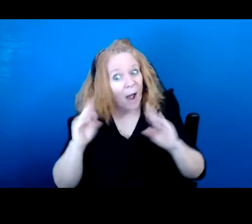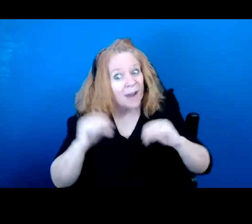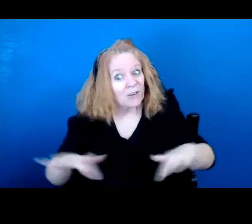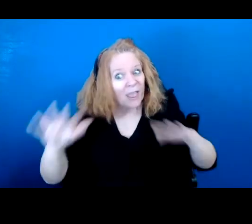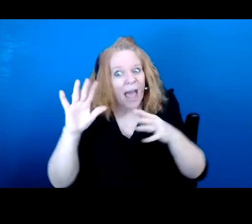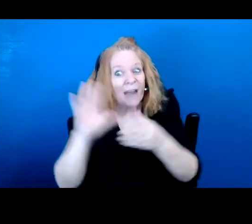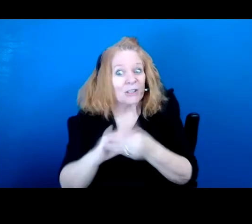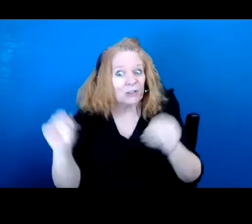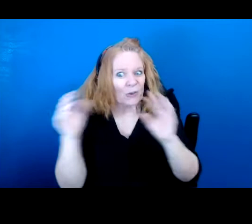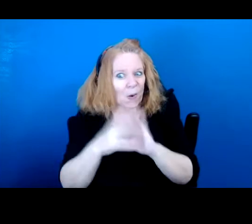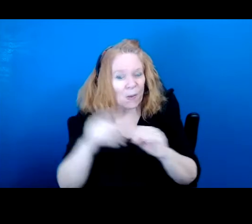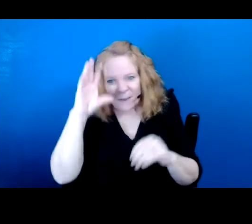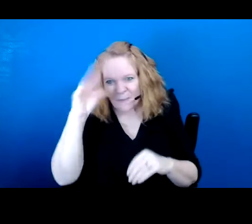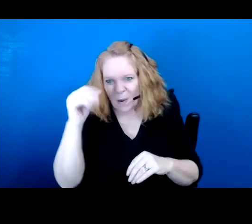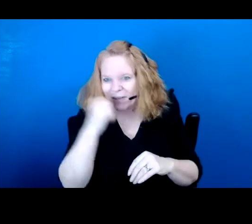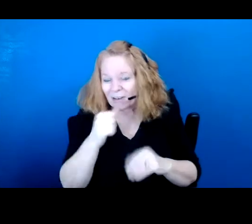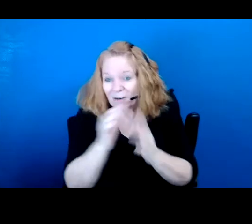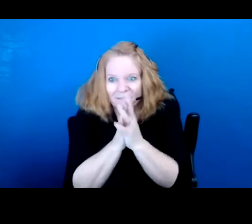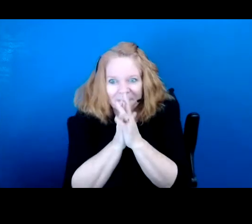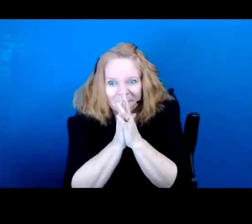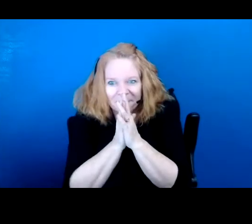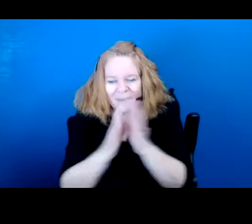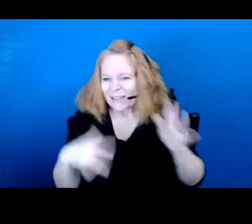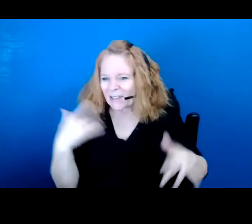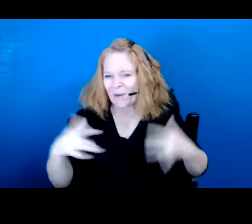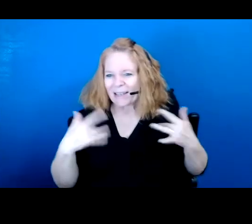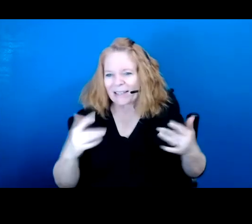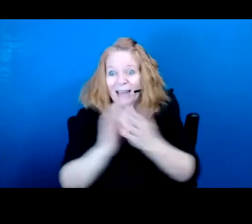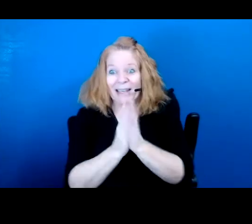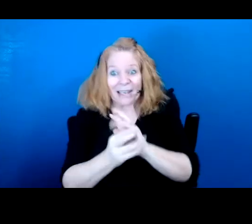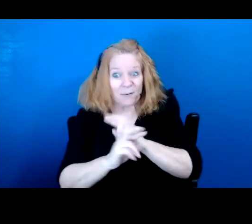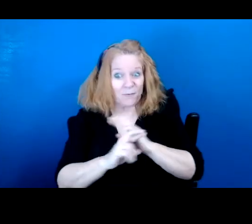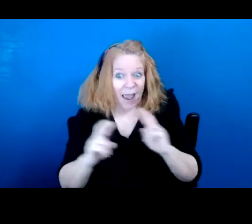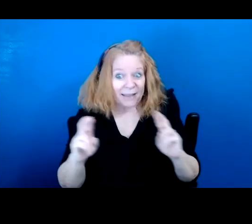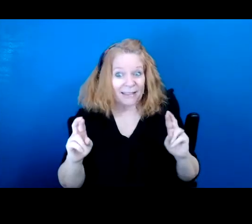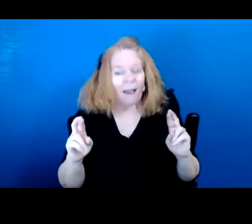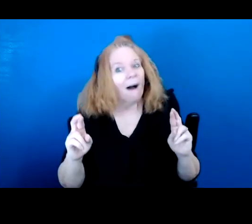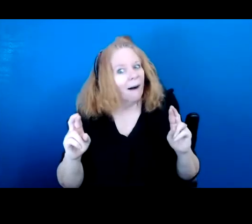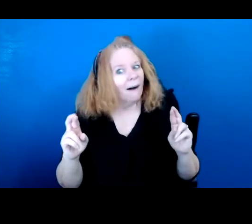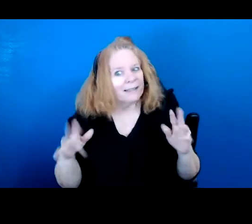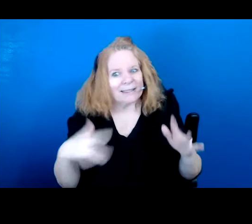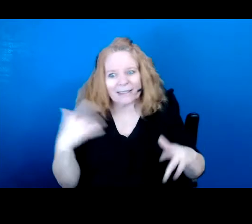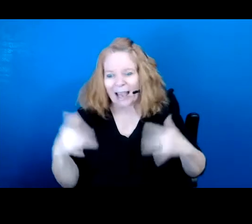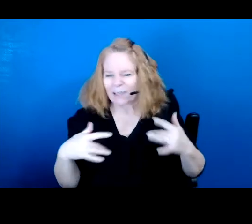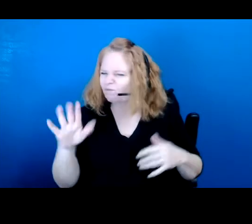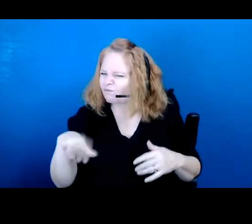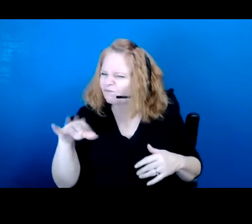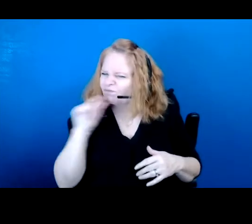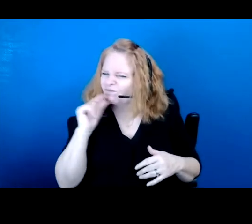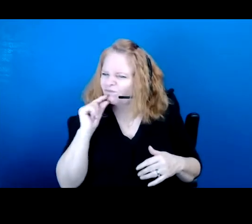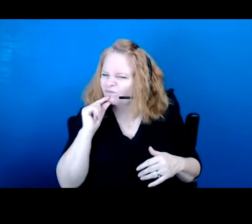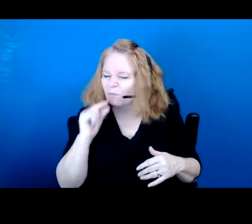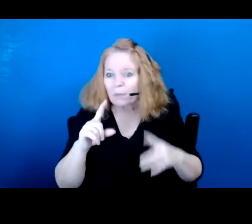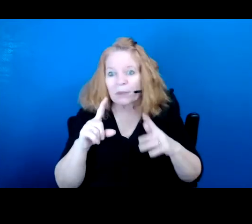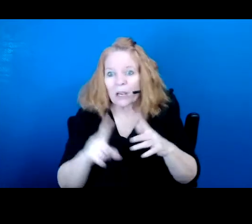mundo maravilloso del invierno estamos bien bien alegres para prepararnos para comenzar en